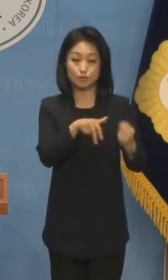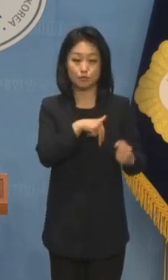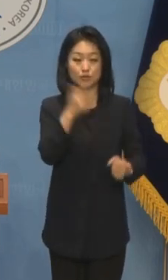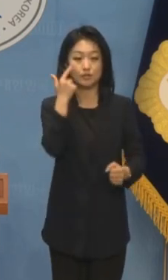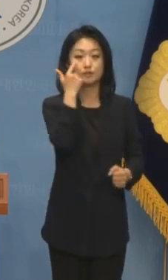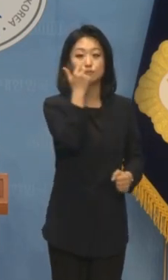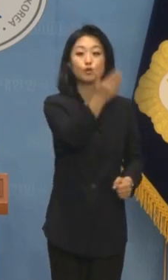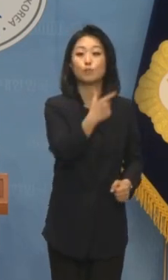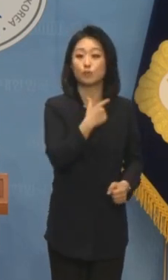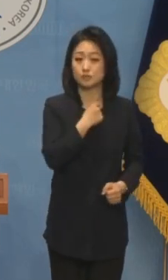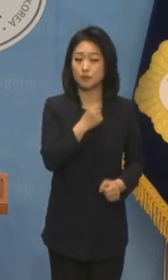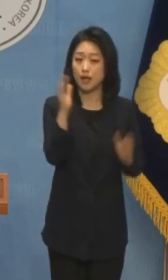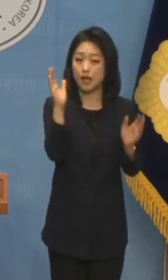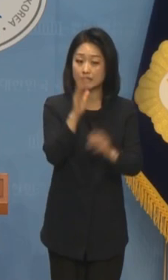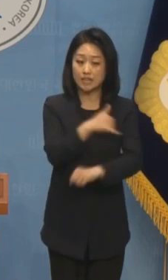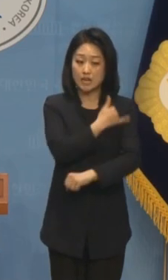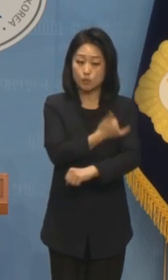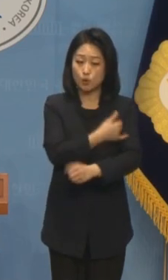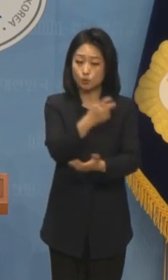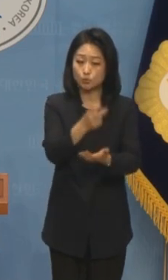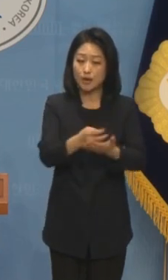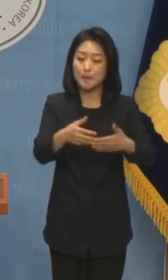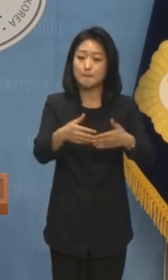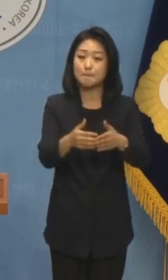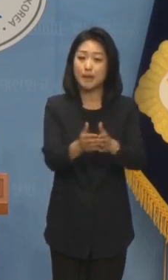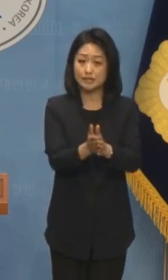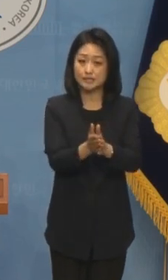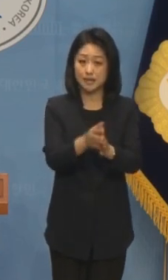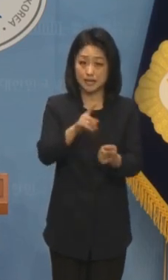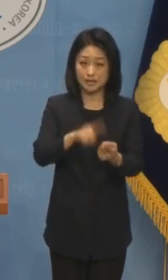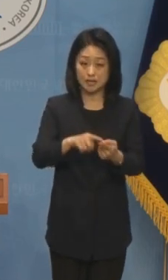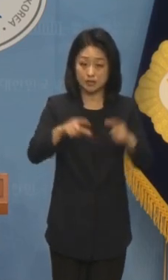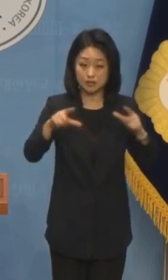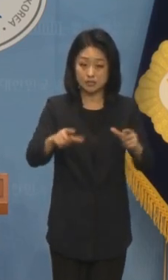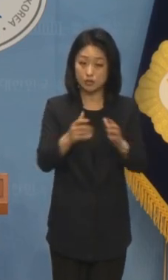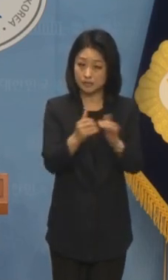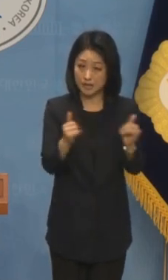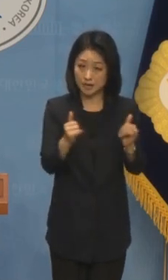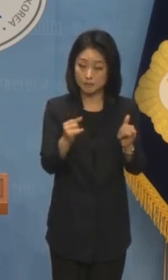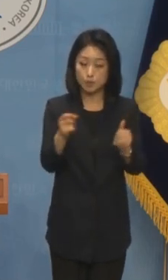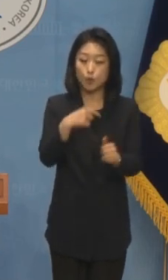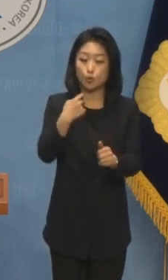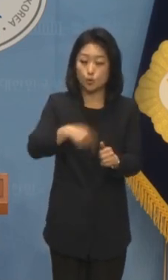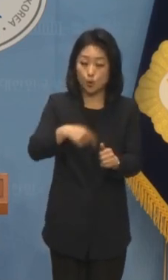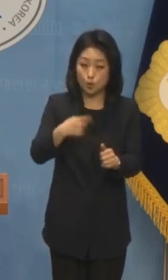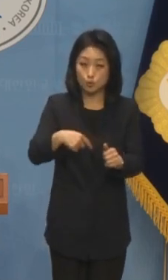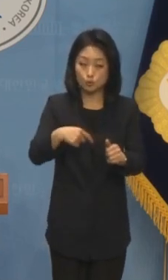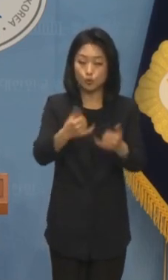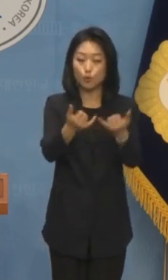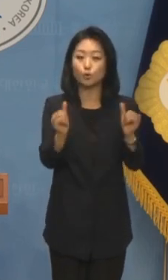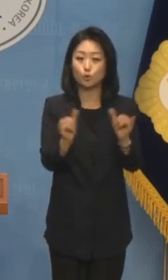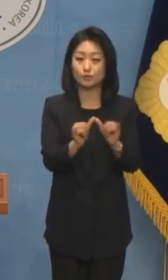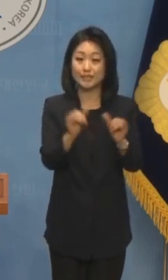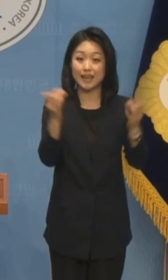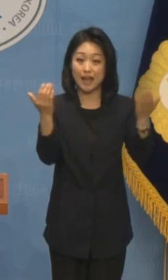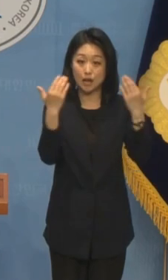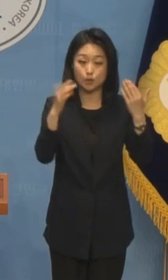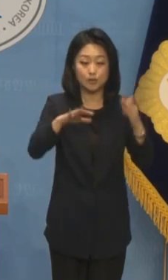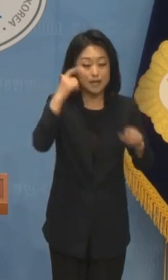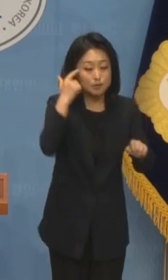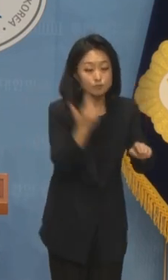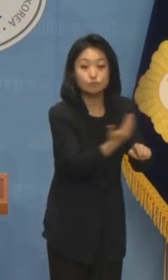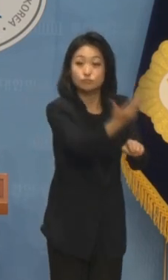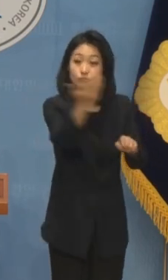싶습니다. 학생인권조례 폐지에 대해 지역 주민들 그리고 교육 공동체 구성원들의 의견